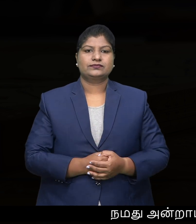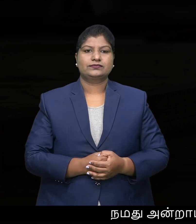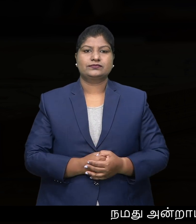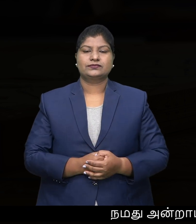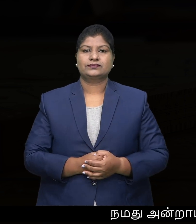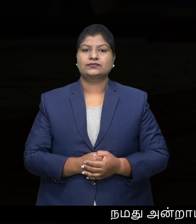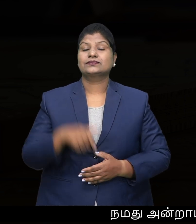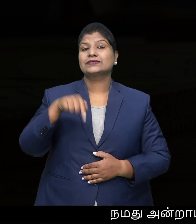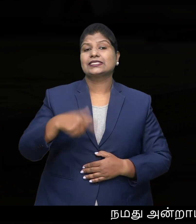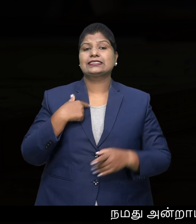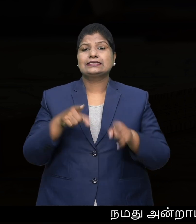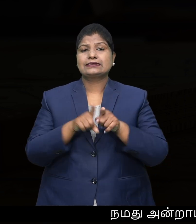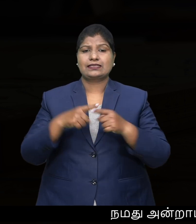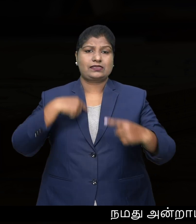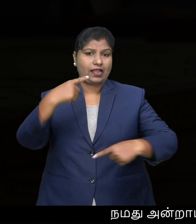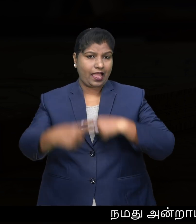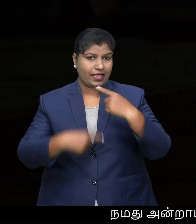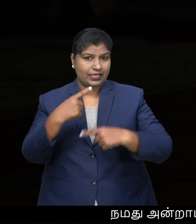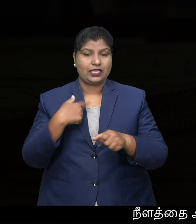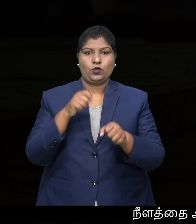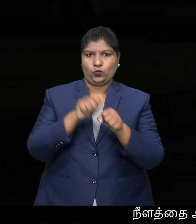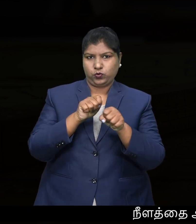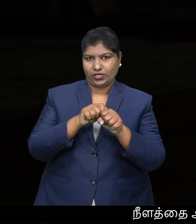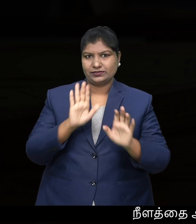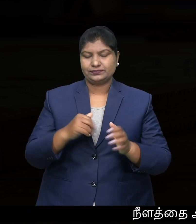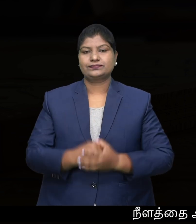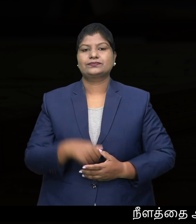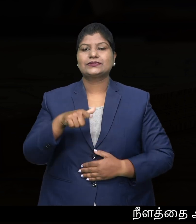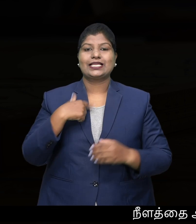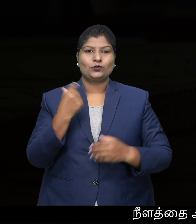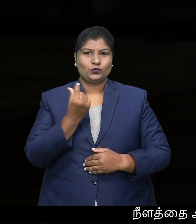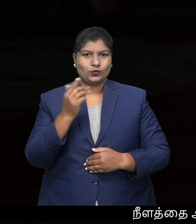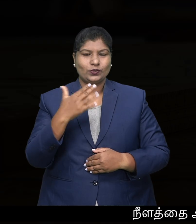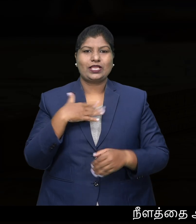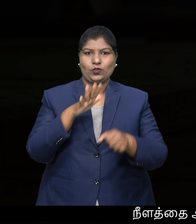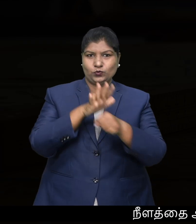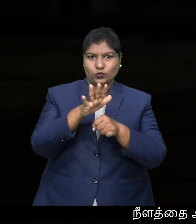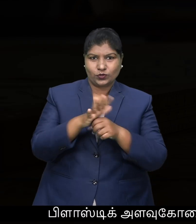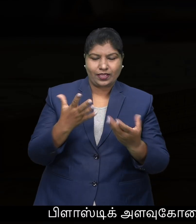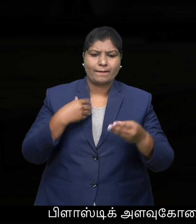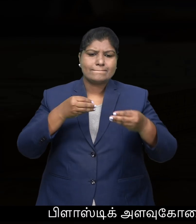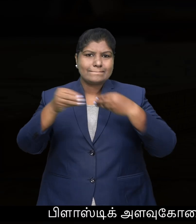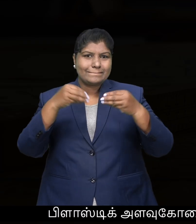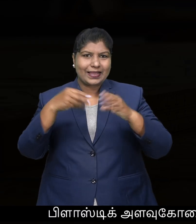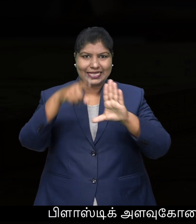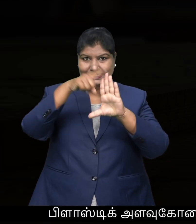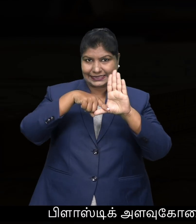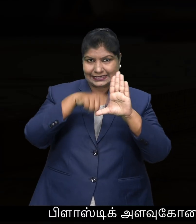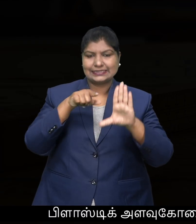நமது அன்றாட வேலைகளில் நீளத்தை அளக்க மர அல்லது பிளாஸ்டிக் அளவுகோலை